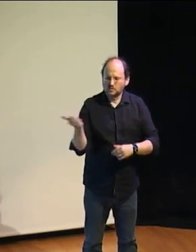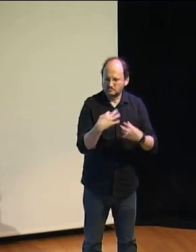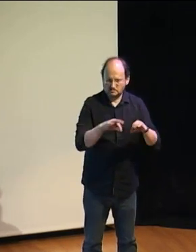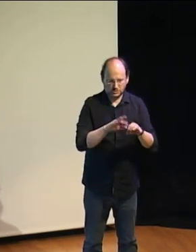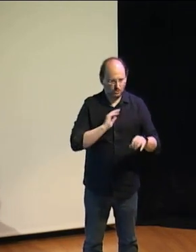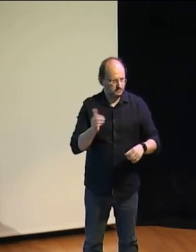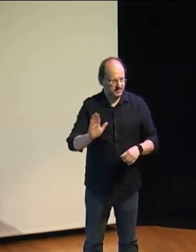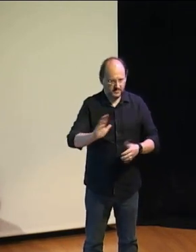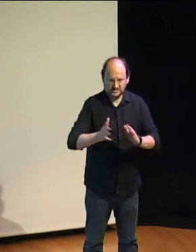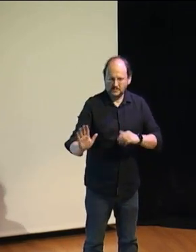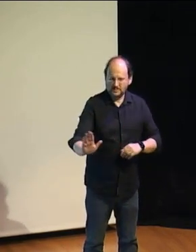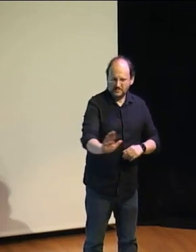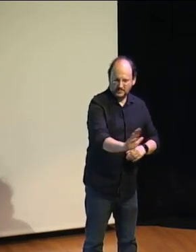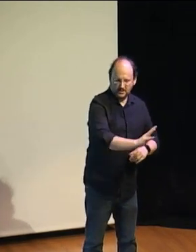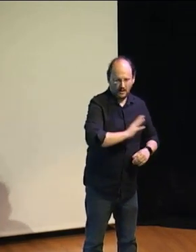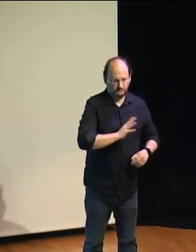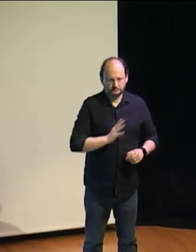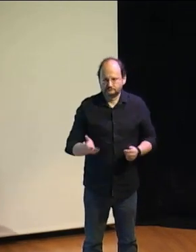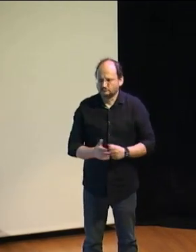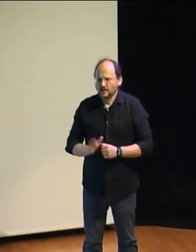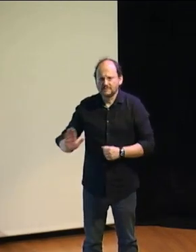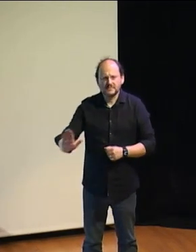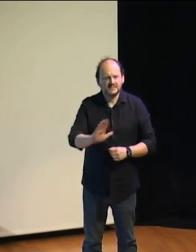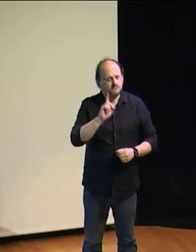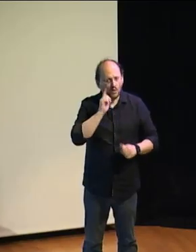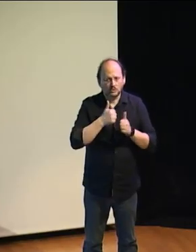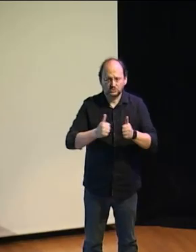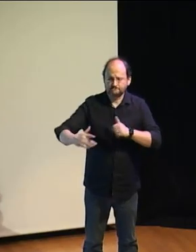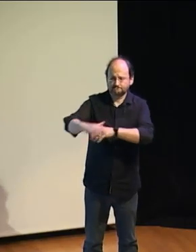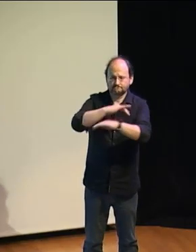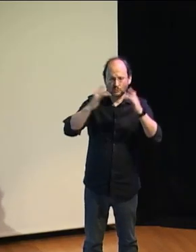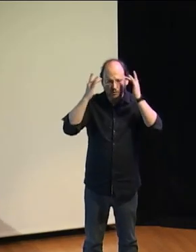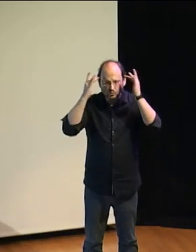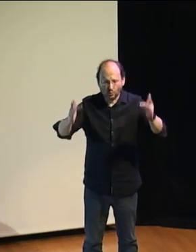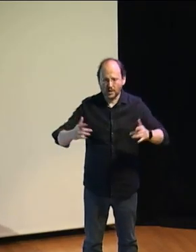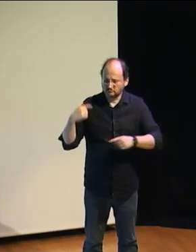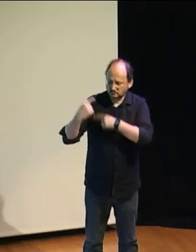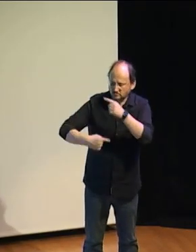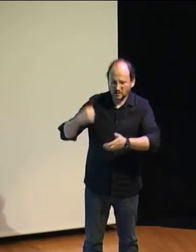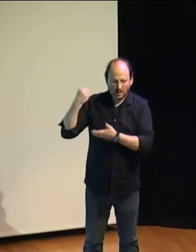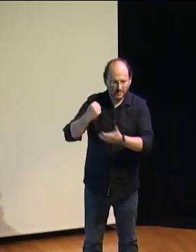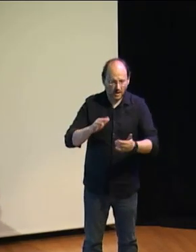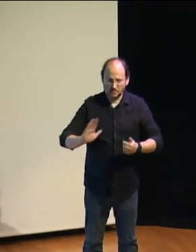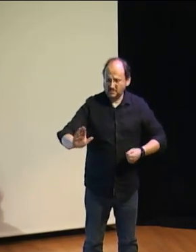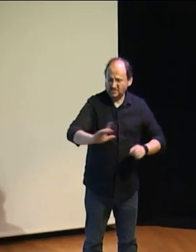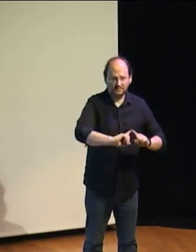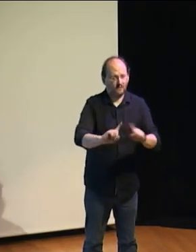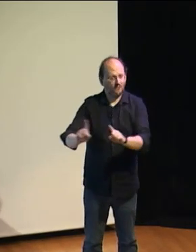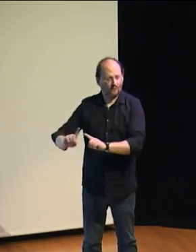Bien sûr, chaque pays a sa langue des signes, puisque ça dépend d'une culture, d'un héritage,